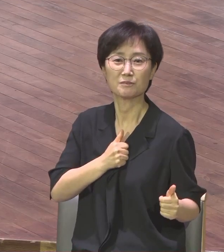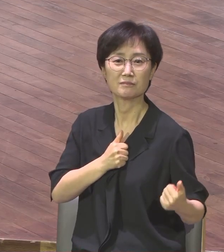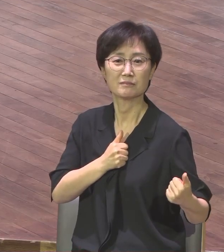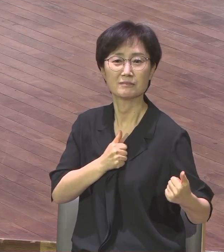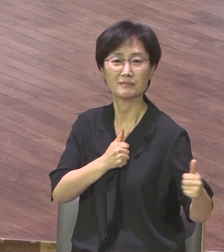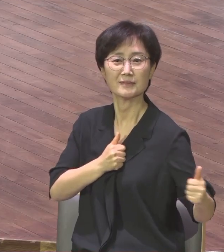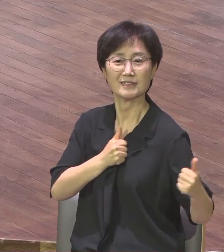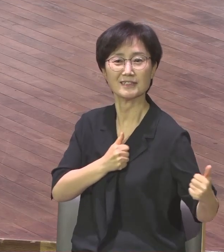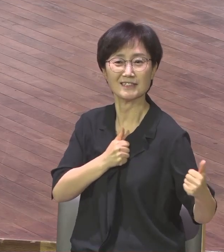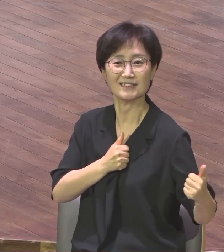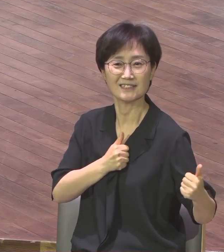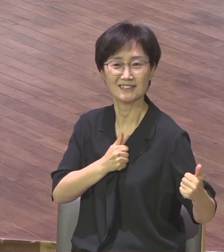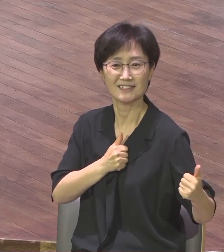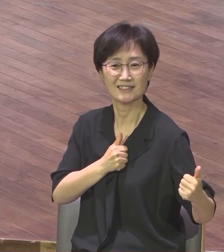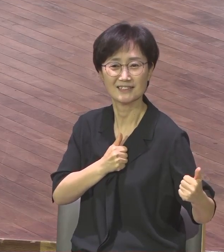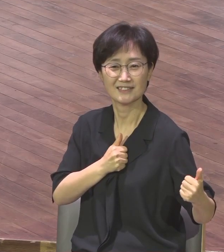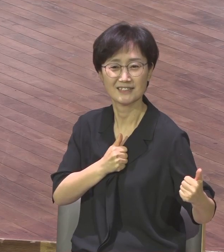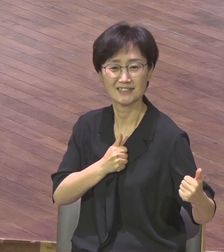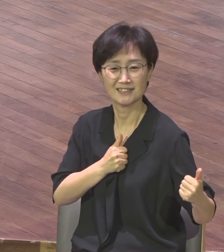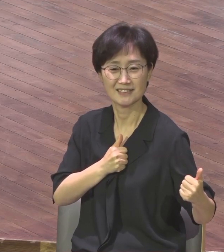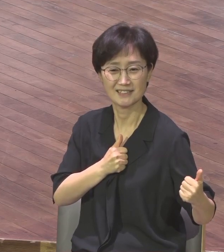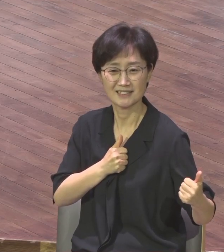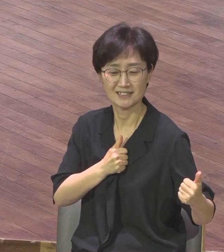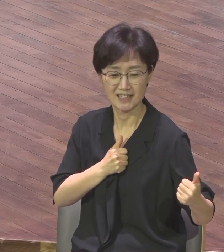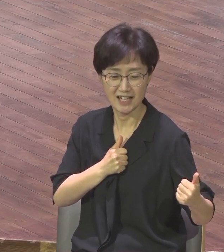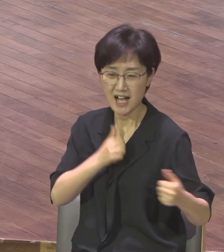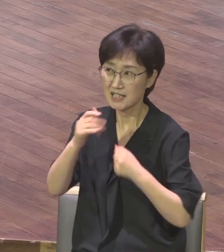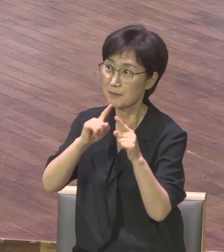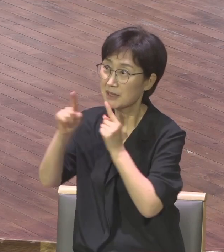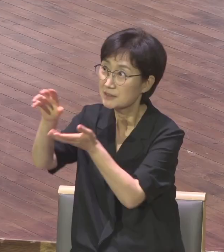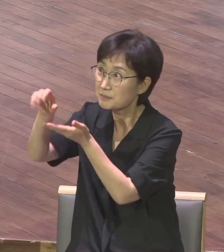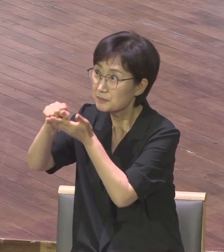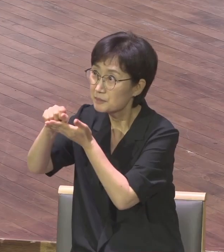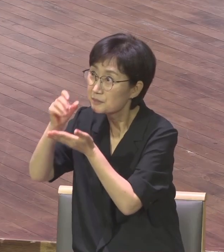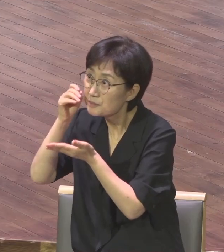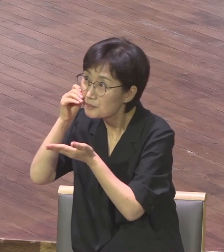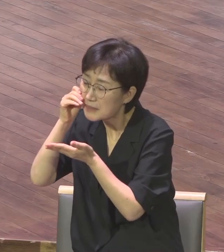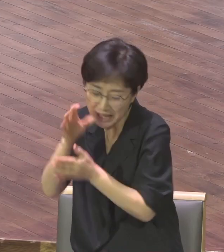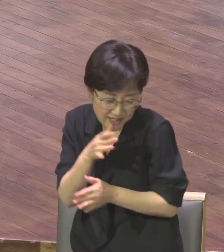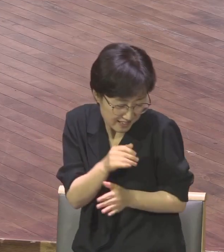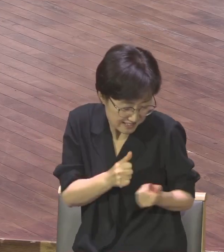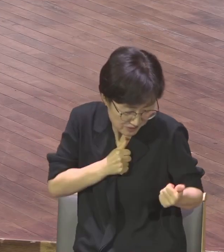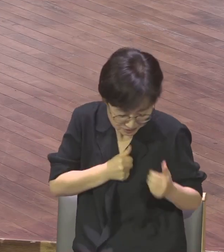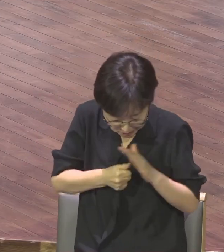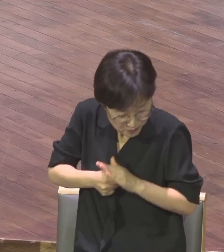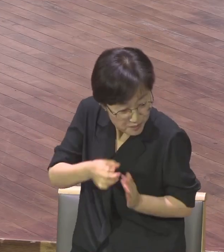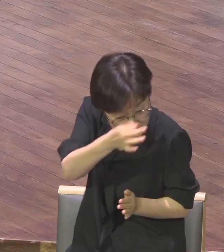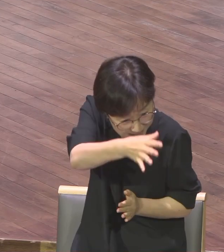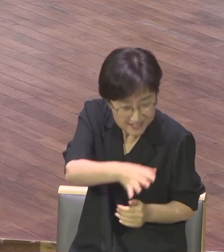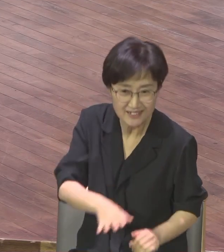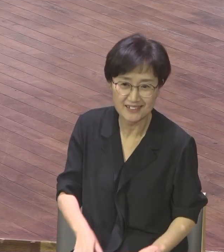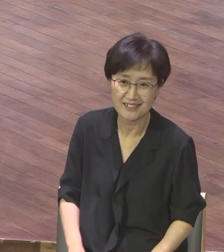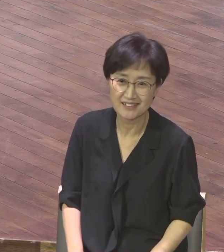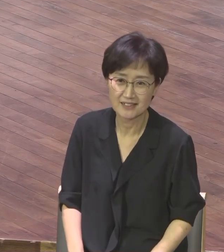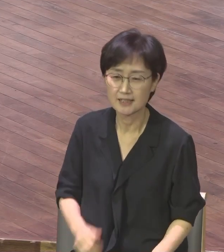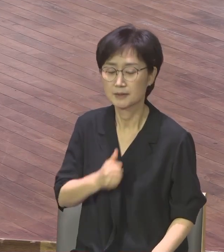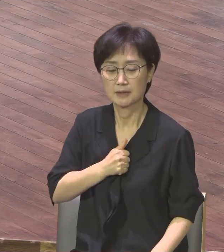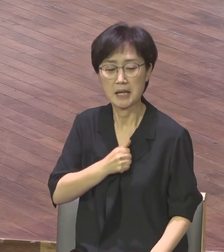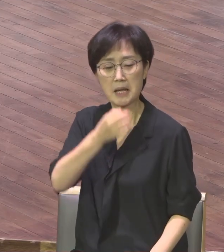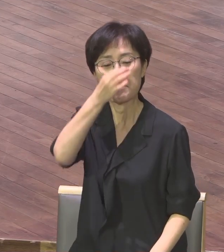싸움. 말씀으로 돌아가면 끝날 텐데, 근데 그 자존심 싸움, 그 말